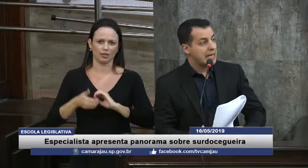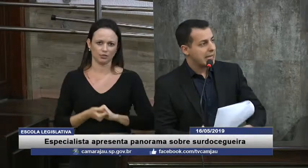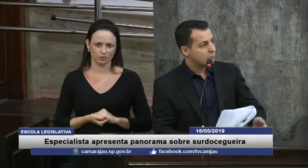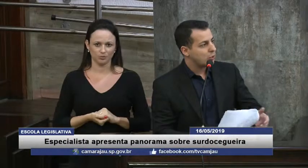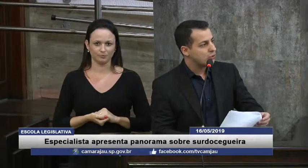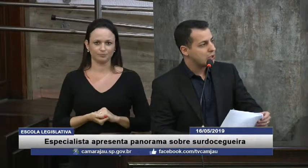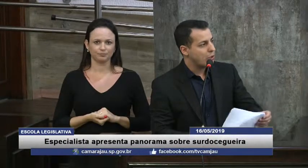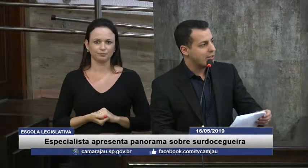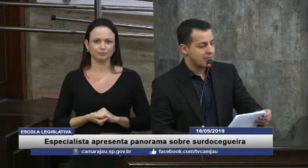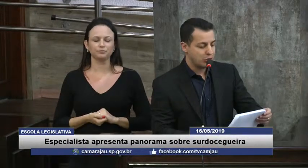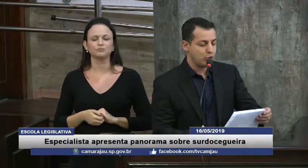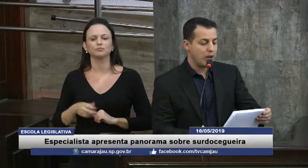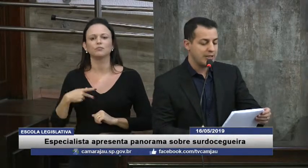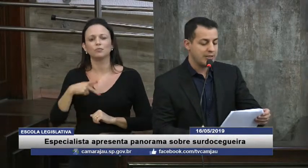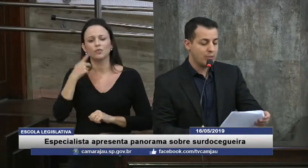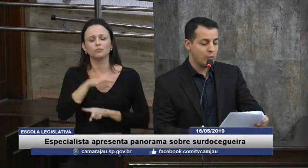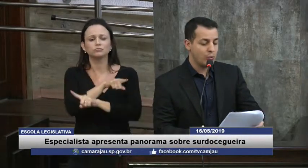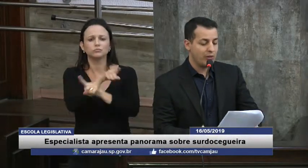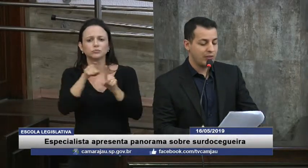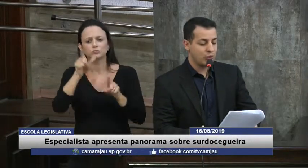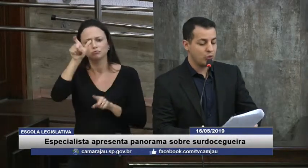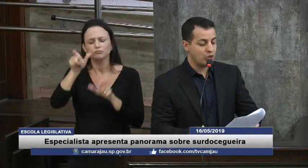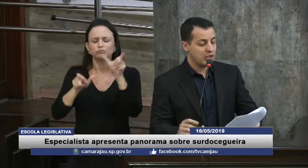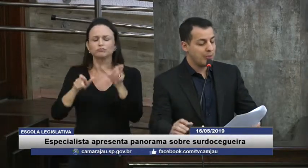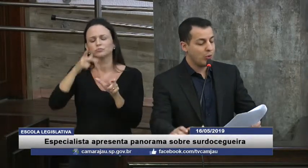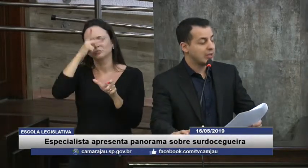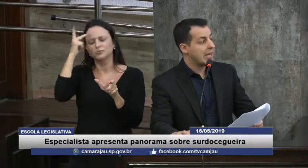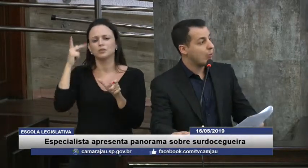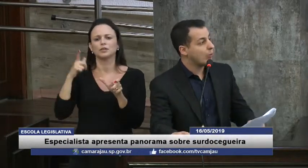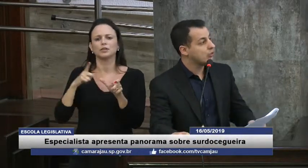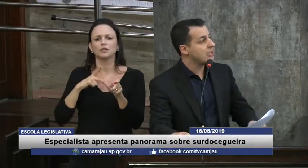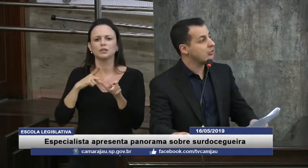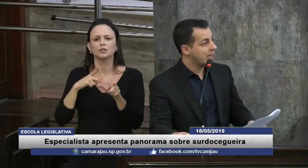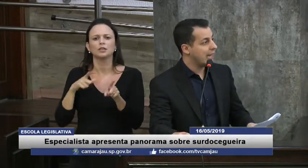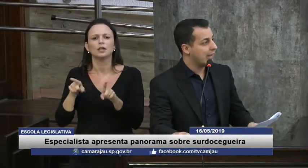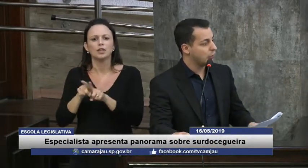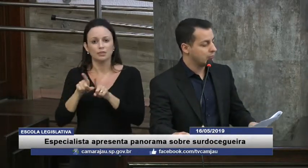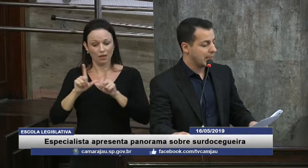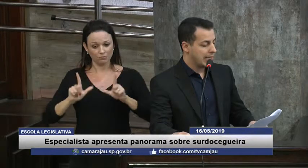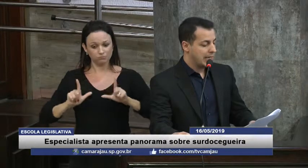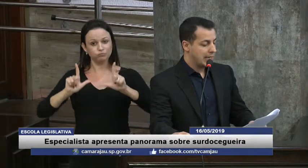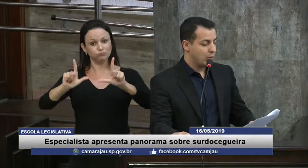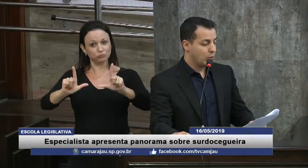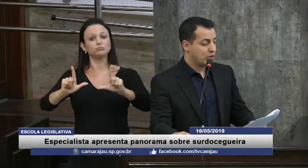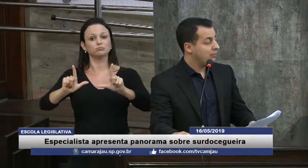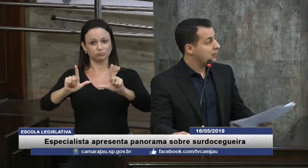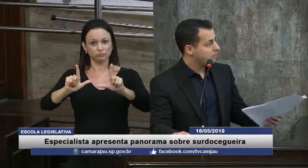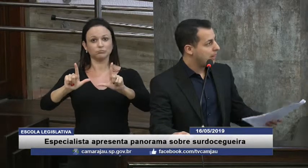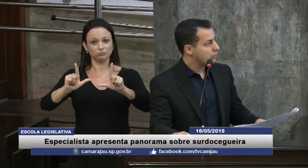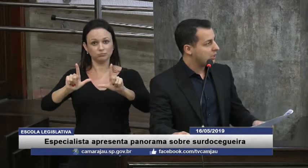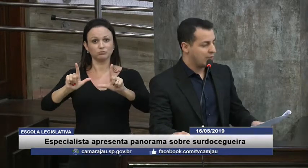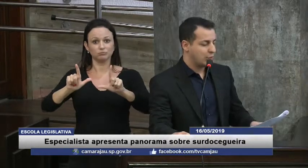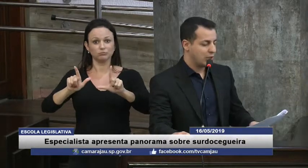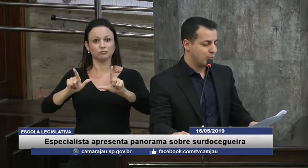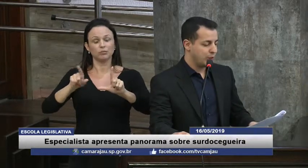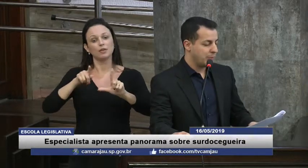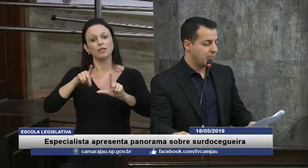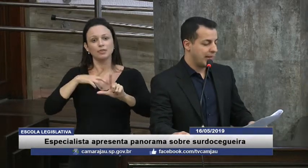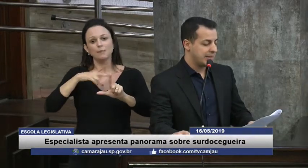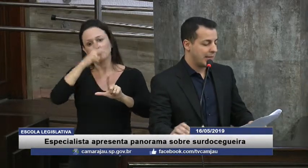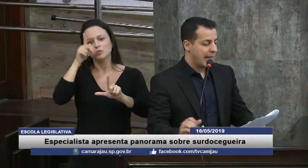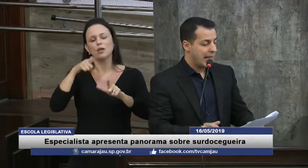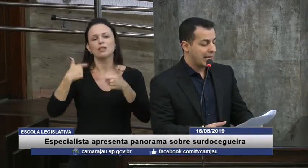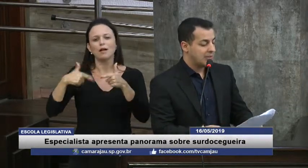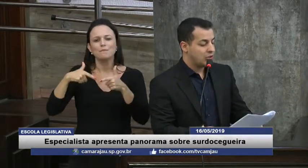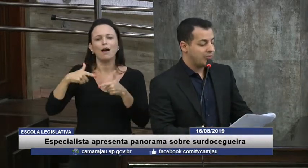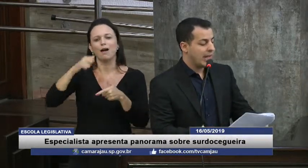Eu saliento aos senhores e às senhoras que o evento de hoje também contará com um certificado, inclusive para os servidores